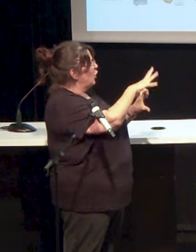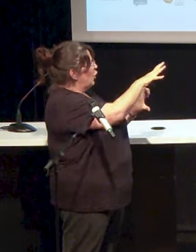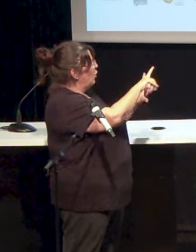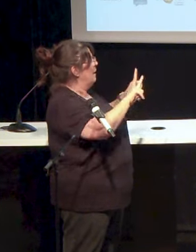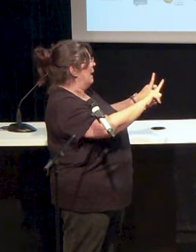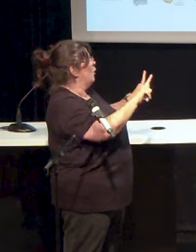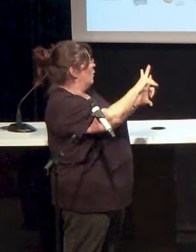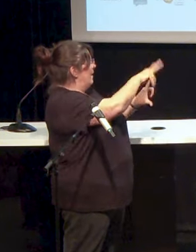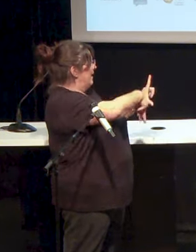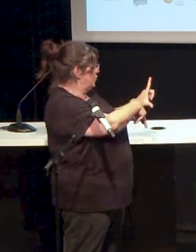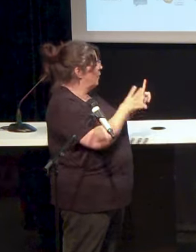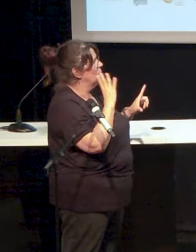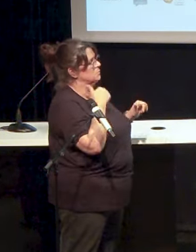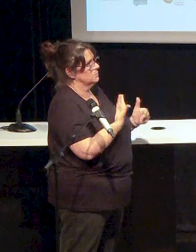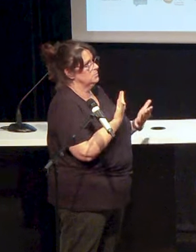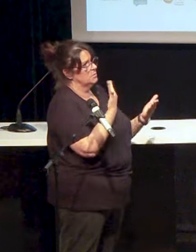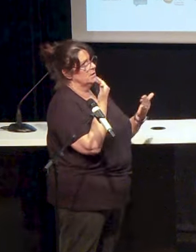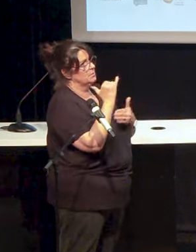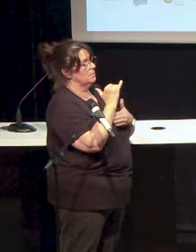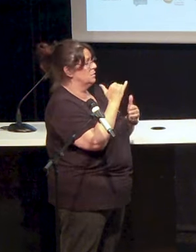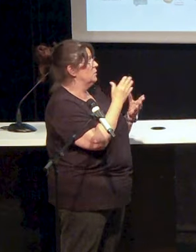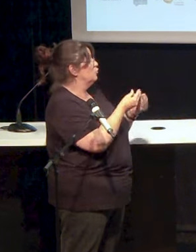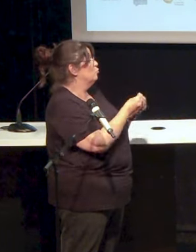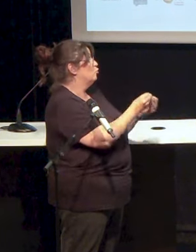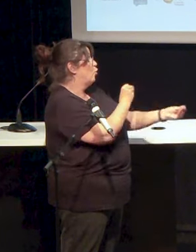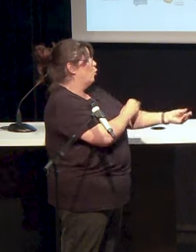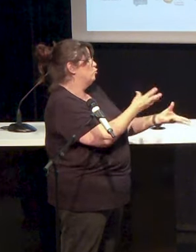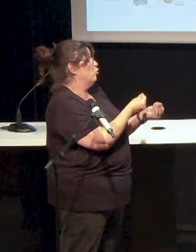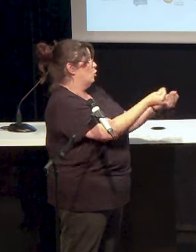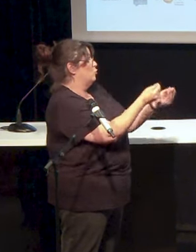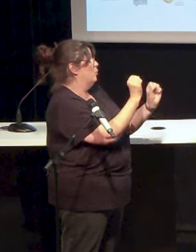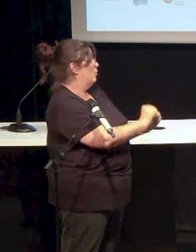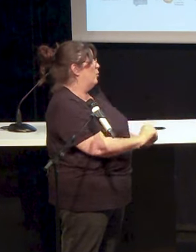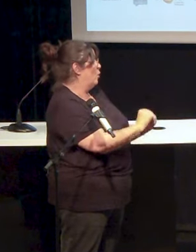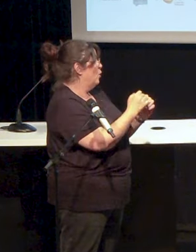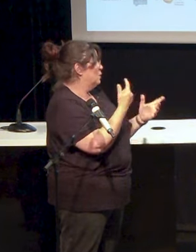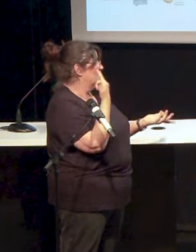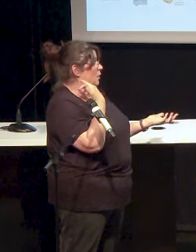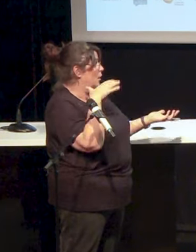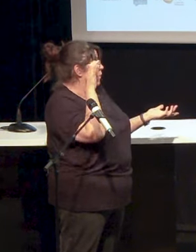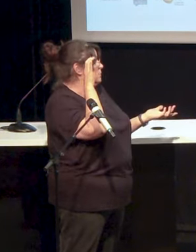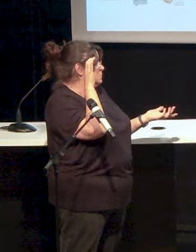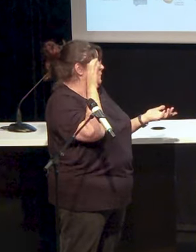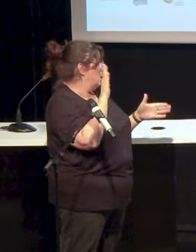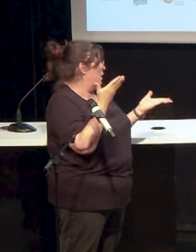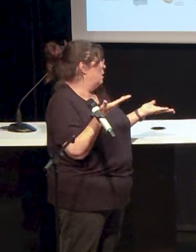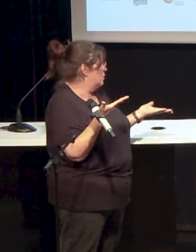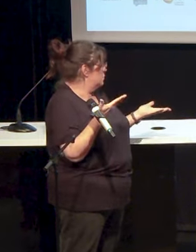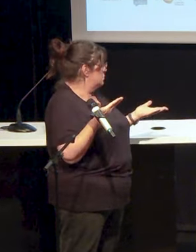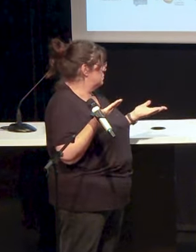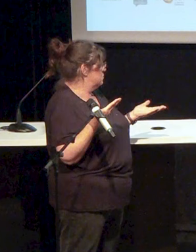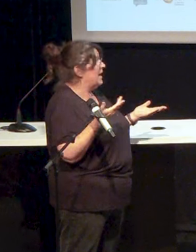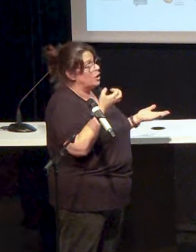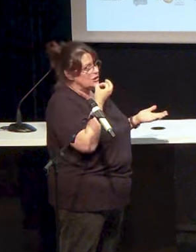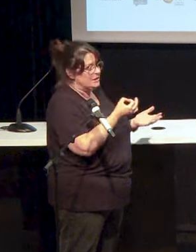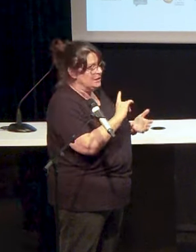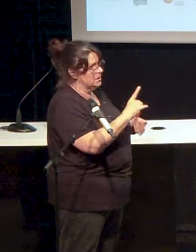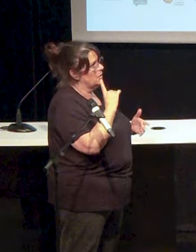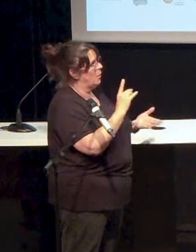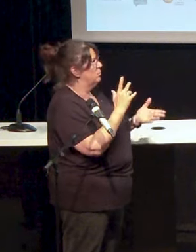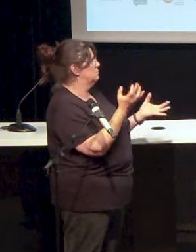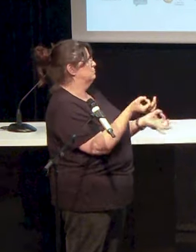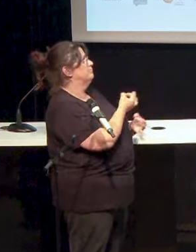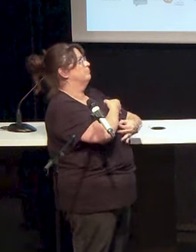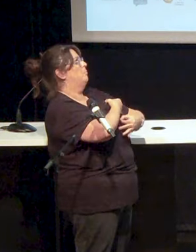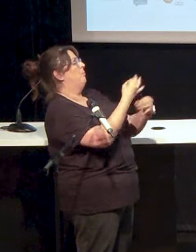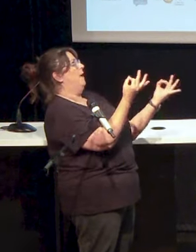non-voyants, si on donne le cours en anticipation, de pouvoir suivre en même temps qu'on fait ce cours-là. Alors, j'ai pas dit que c'était tout non plus résolu pour